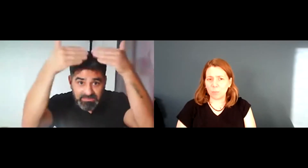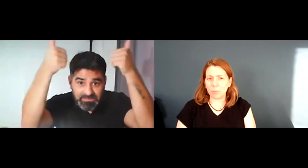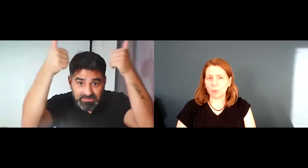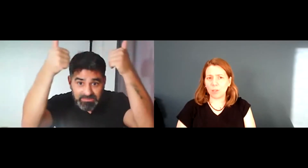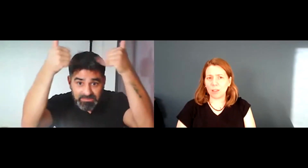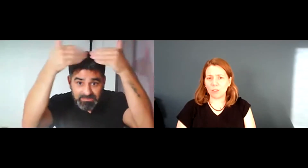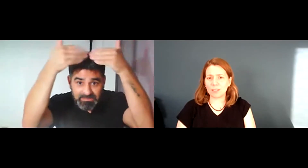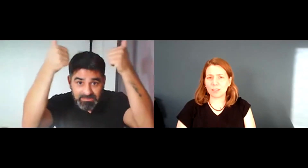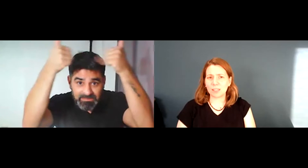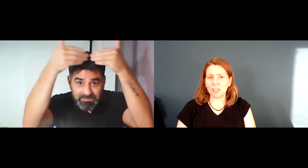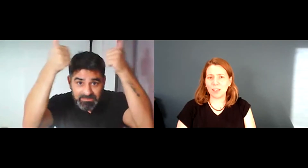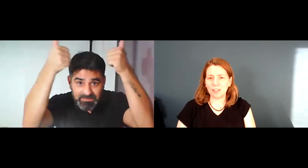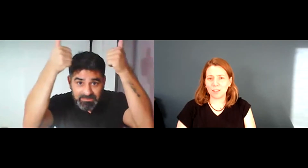por un lado esta seña.